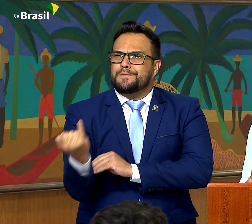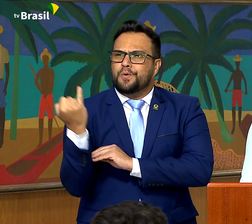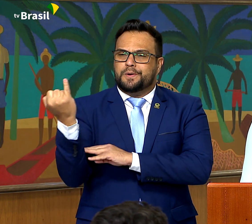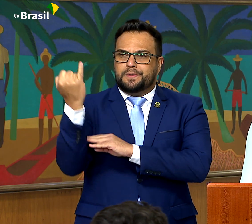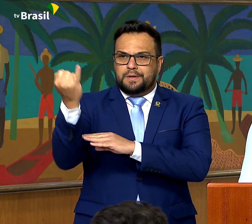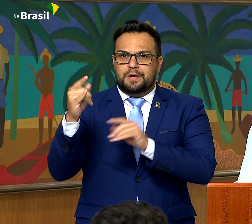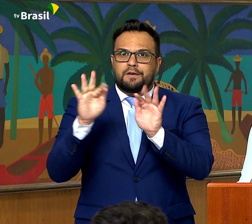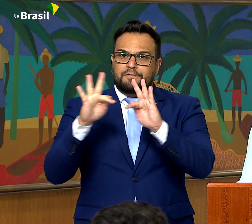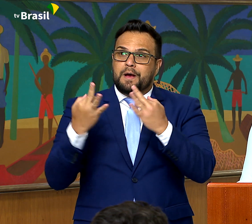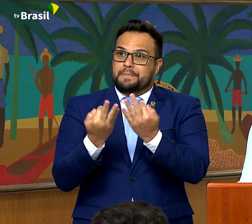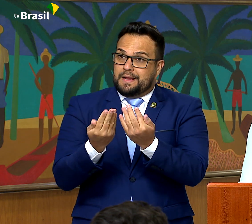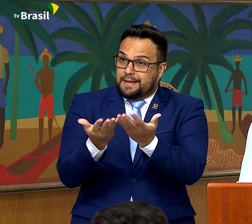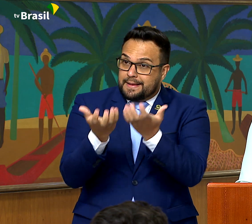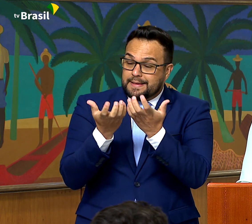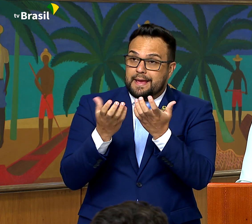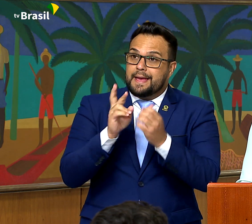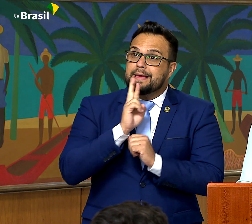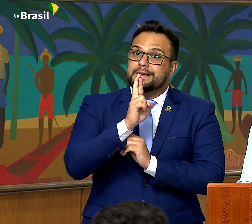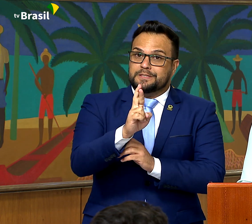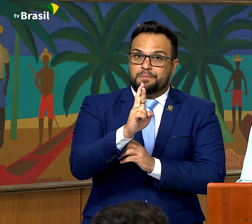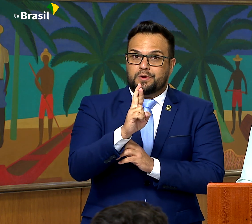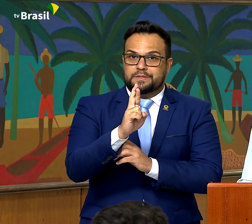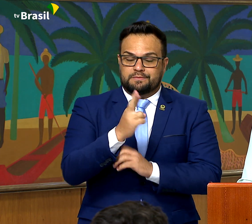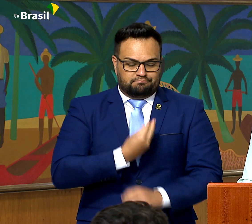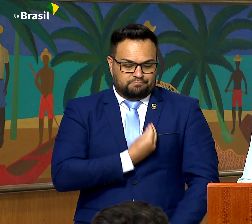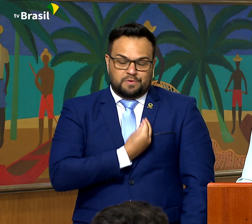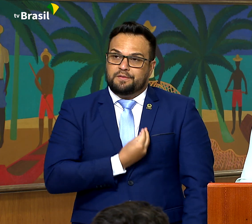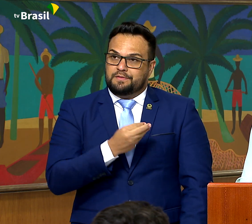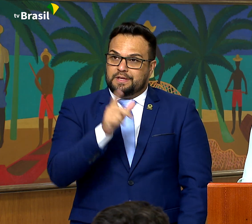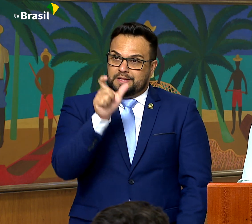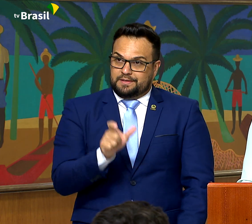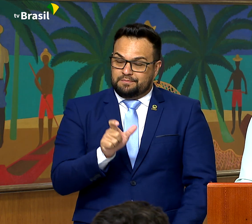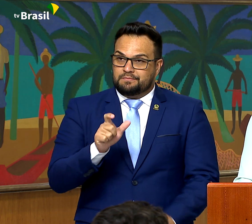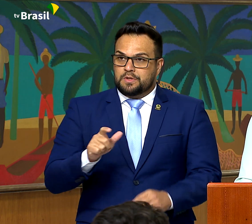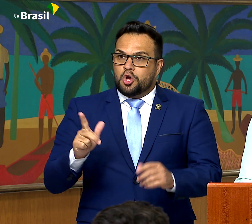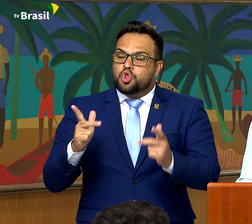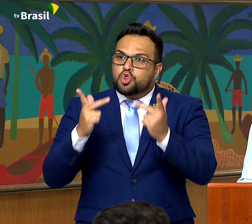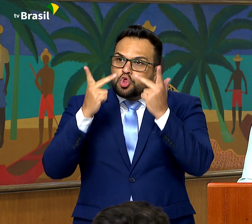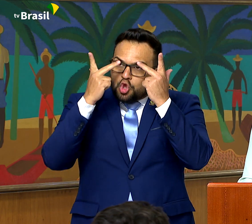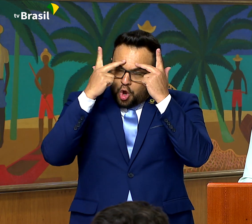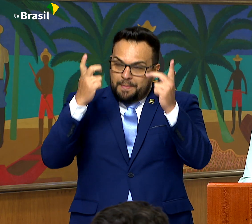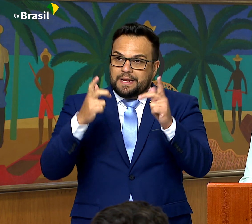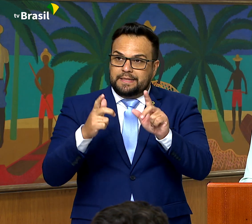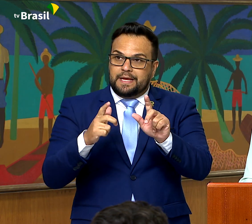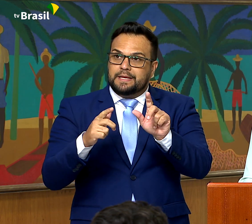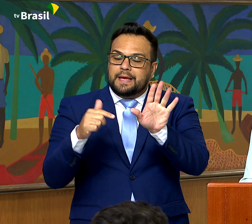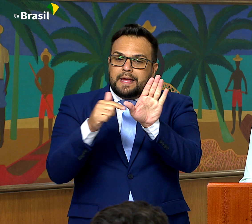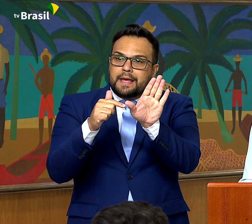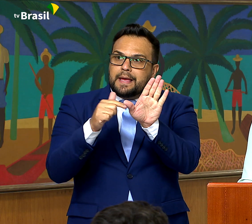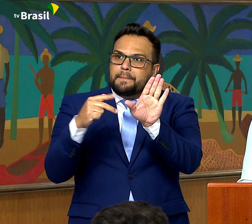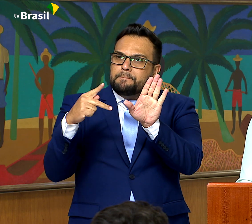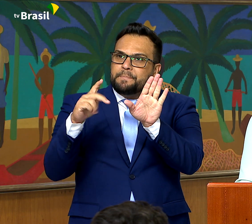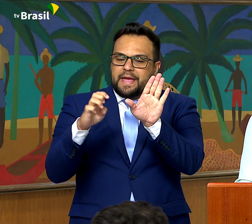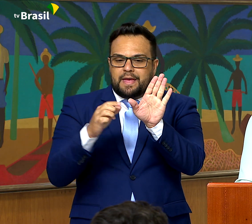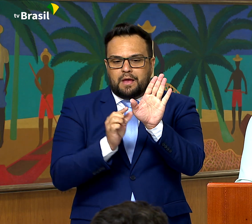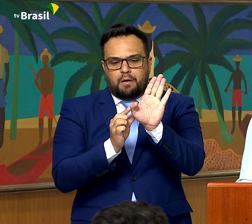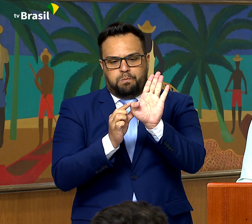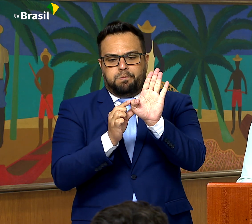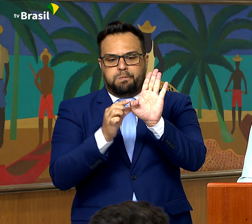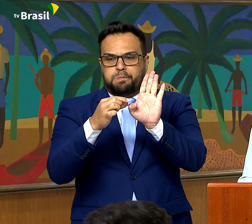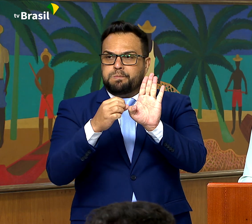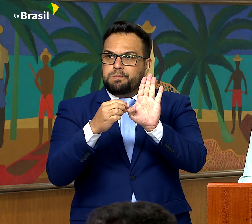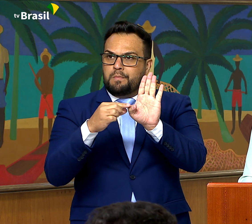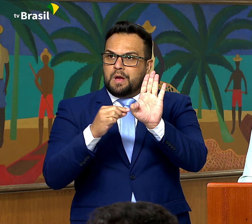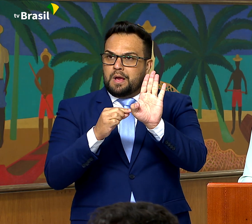buscam respostas para a condição de seu filho. A normalidade do primeiro dedo dos pés é um dos sinais que